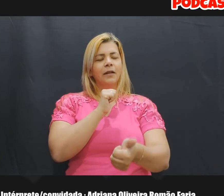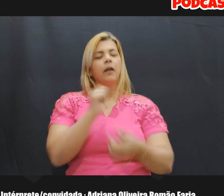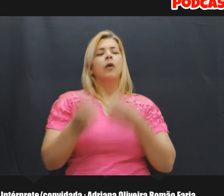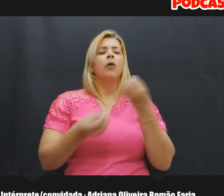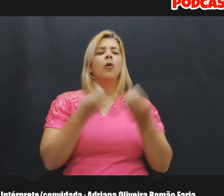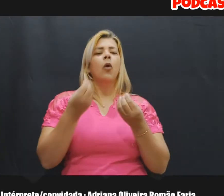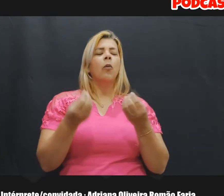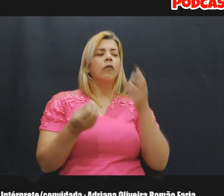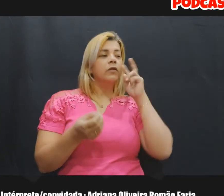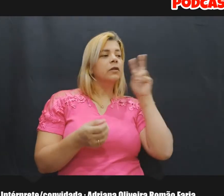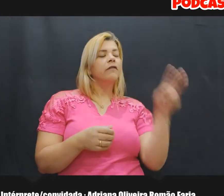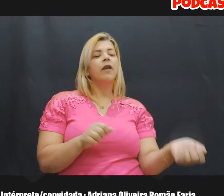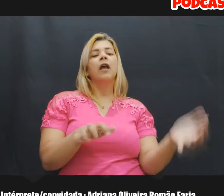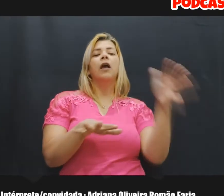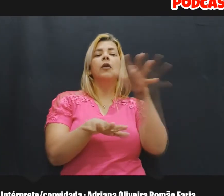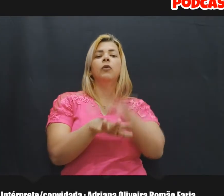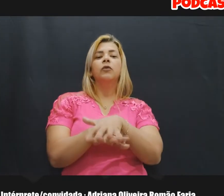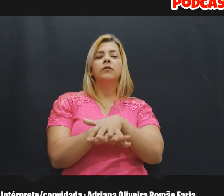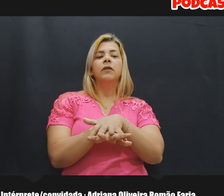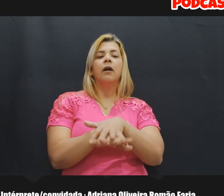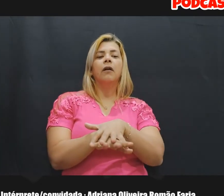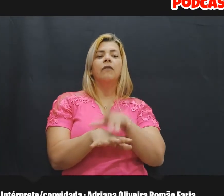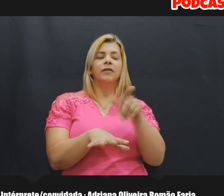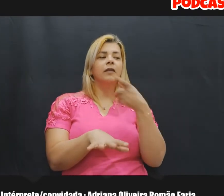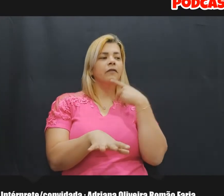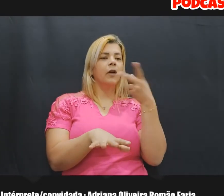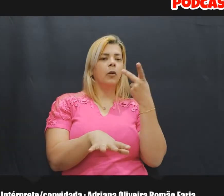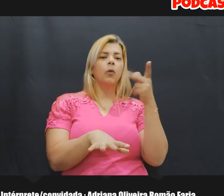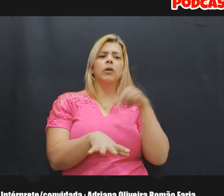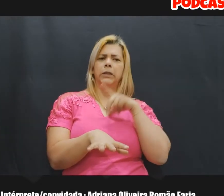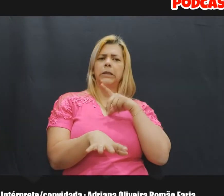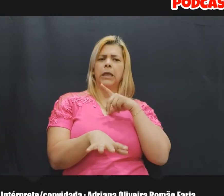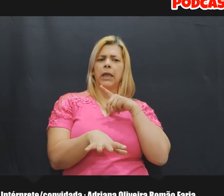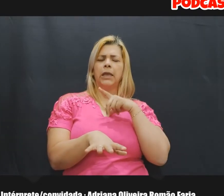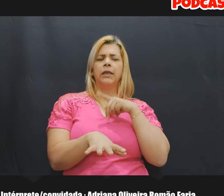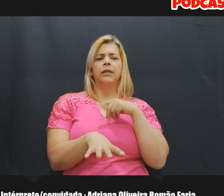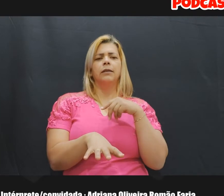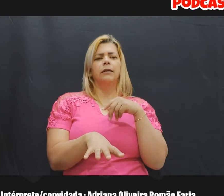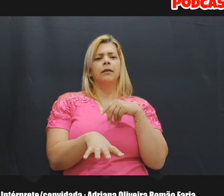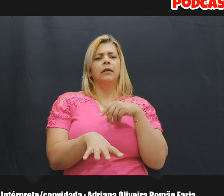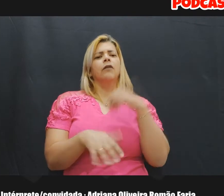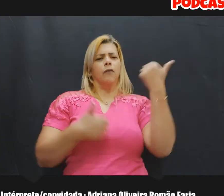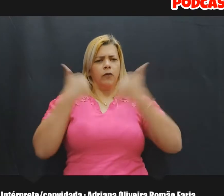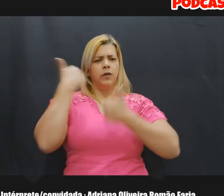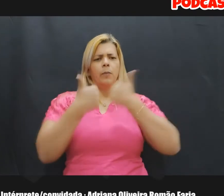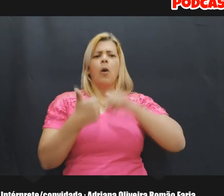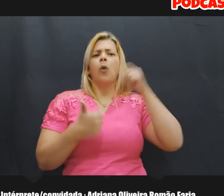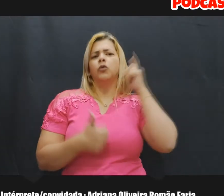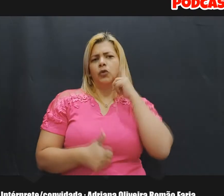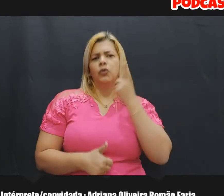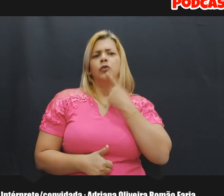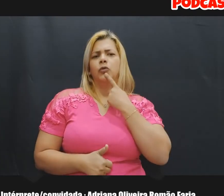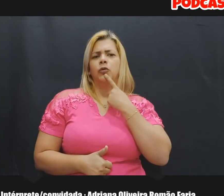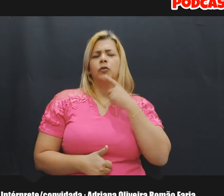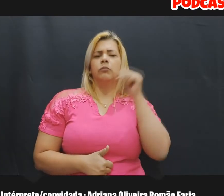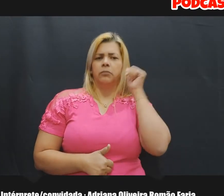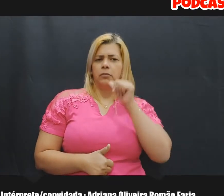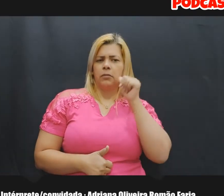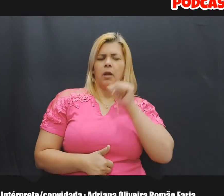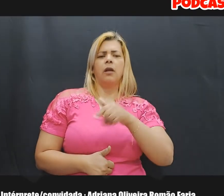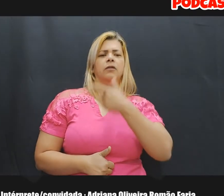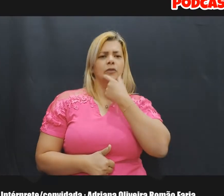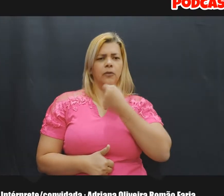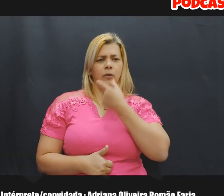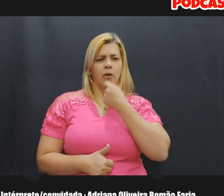a inclusão dos surdos no esporte? A senhora frisou que existem times de futebol, tanto masculino quanto feminino. A prática esportiva da